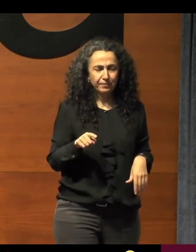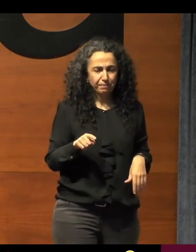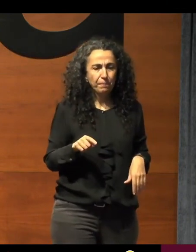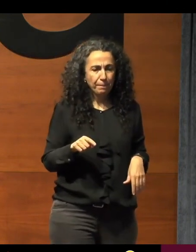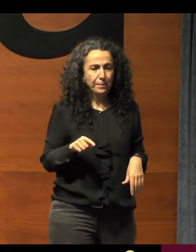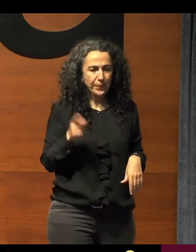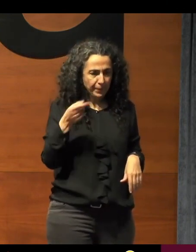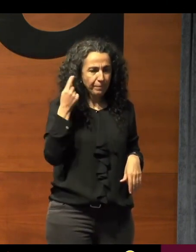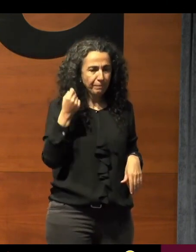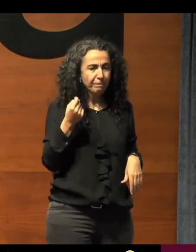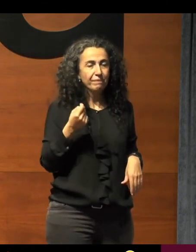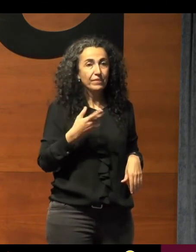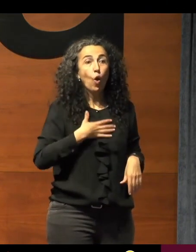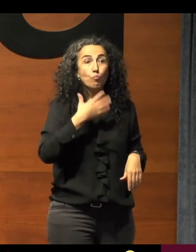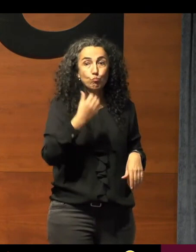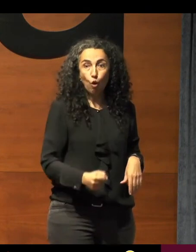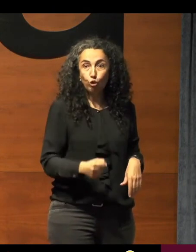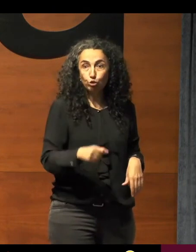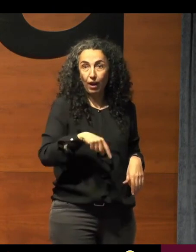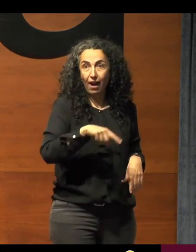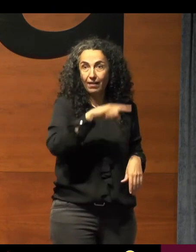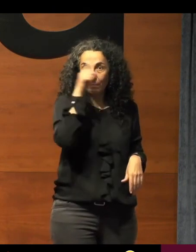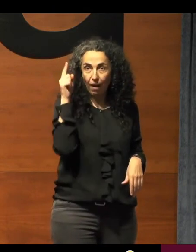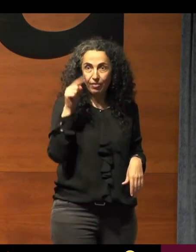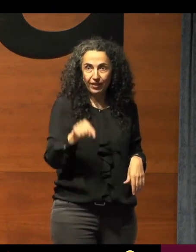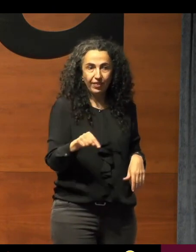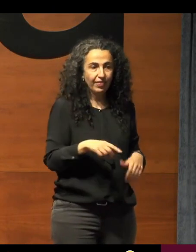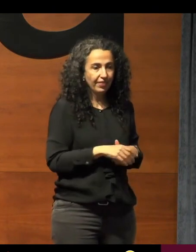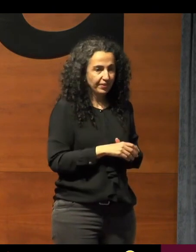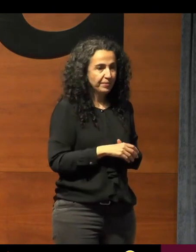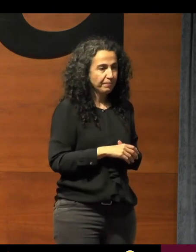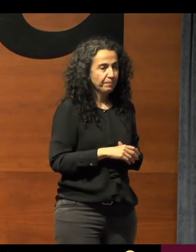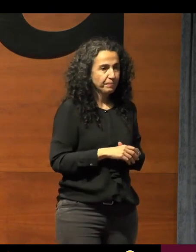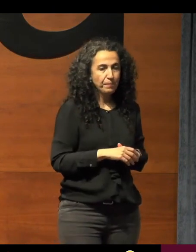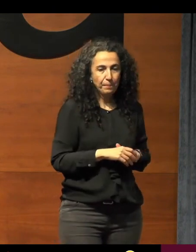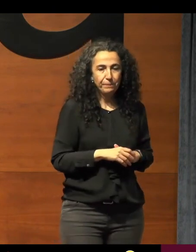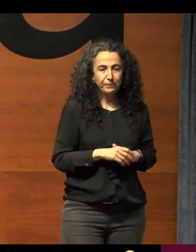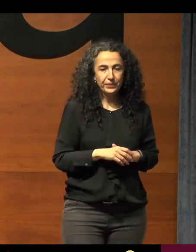el siguiente año nuevamente en Albacete, en Móstoles, en Madrid,